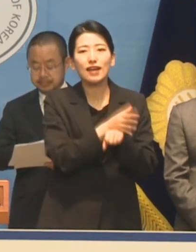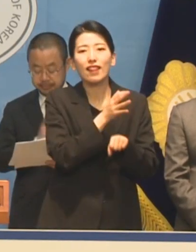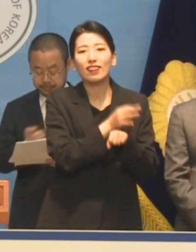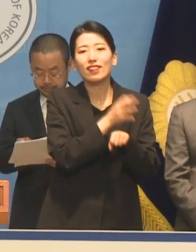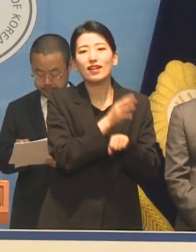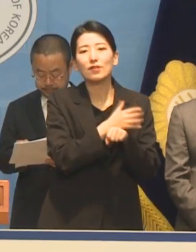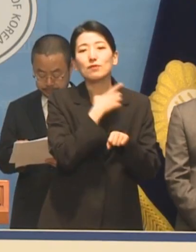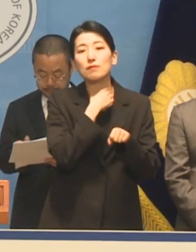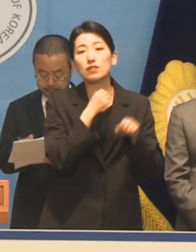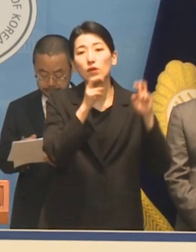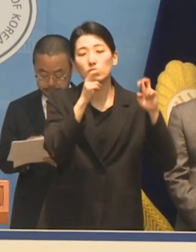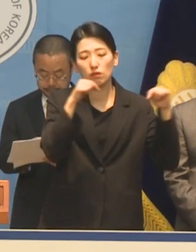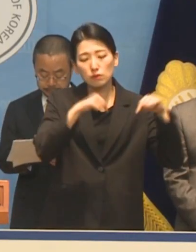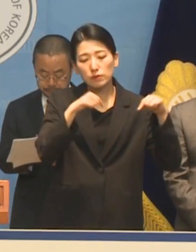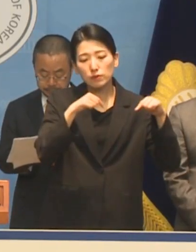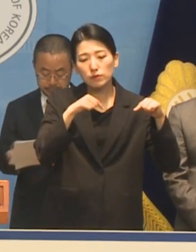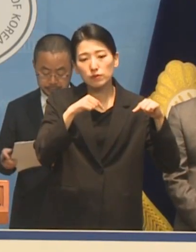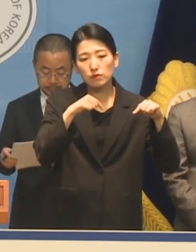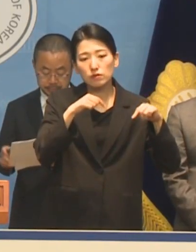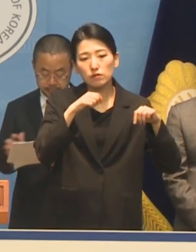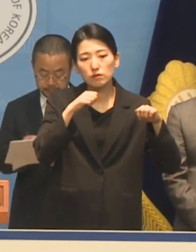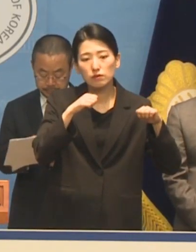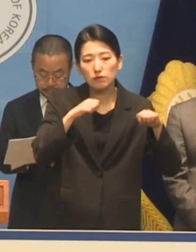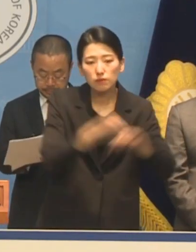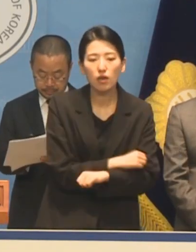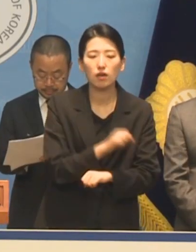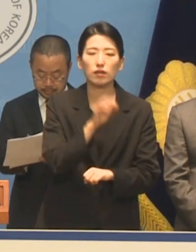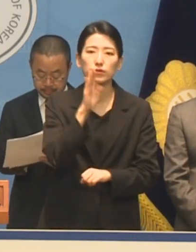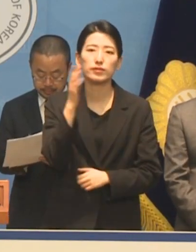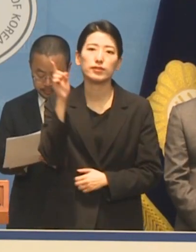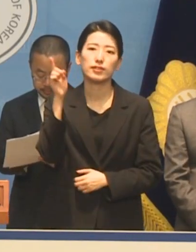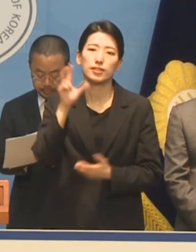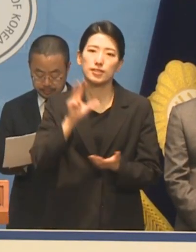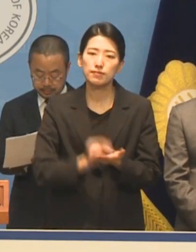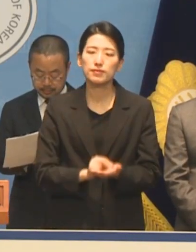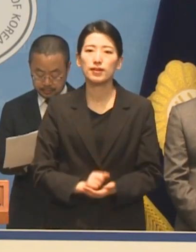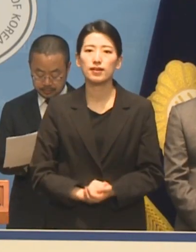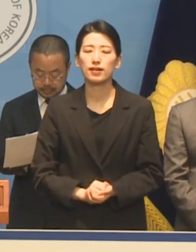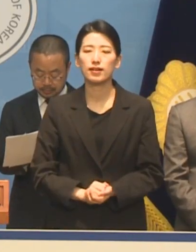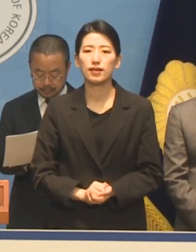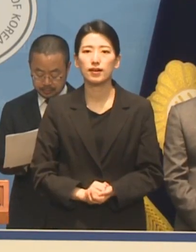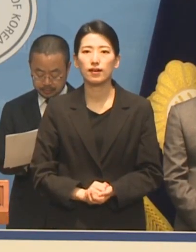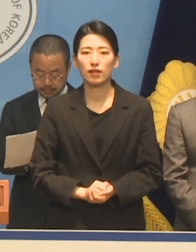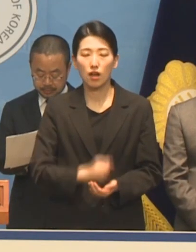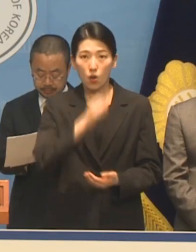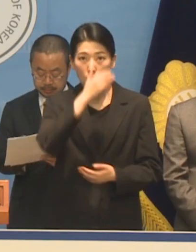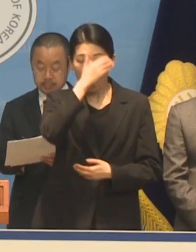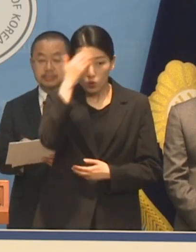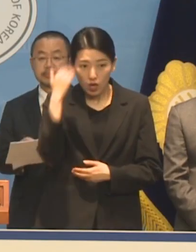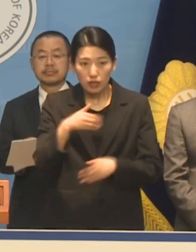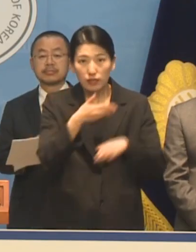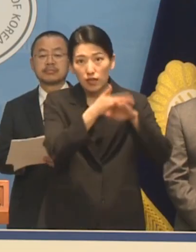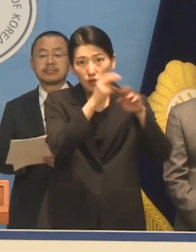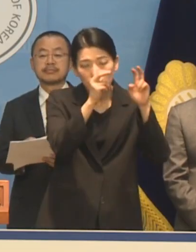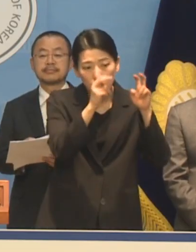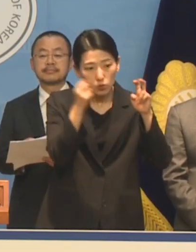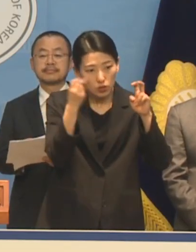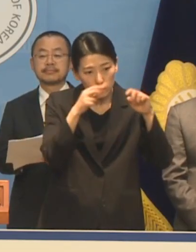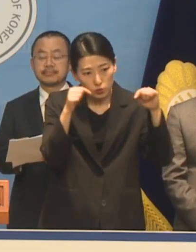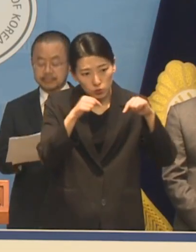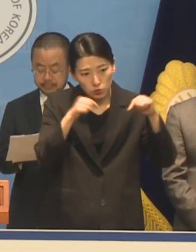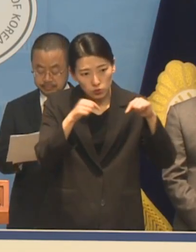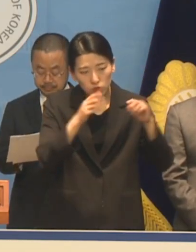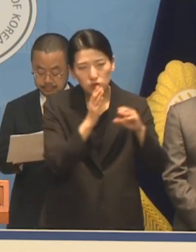피의가 인수계약을 다시 추진할 의사를 밝혔고 위니아 측과 협의를 진행하고 있다고